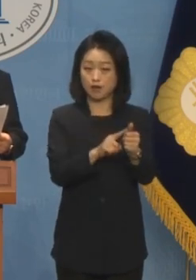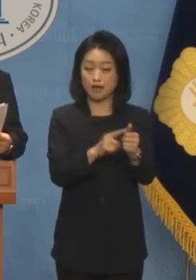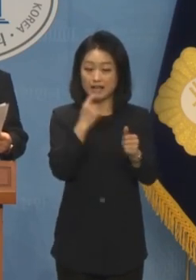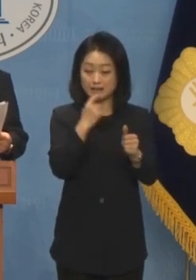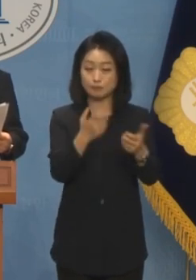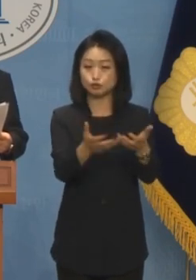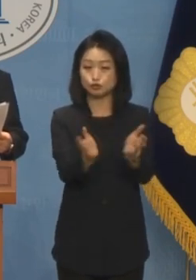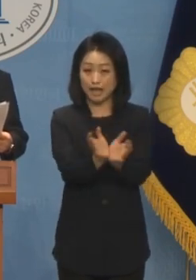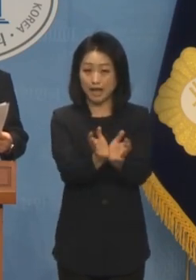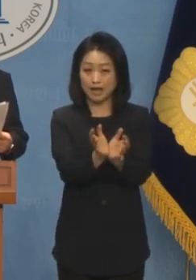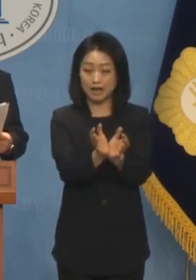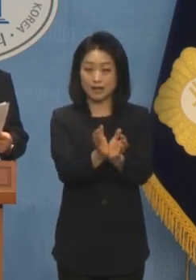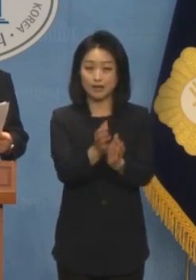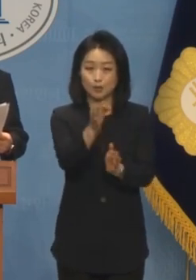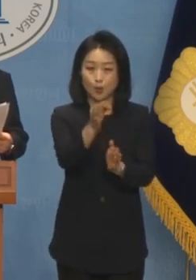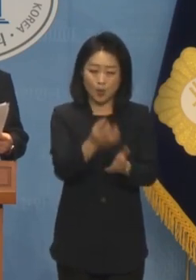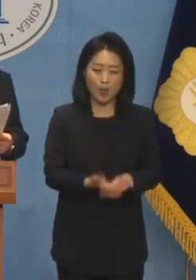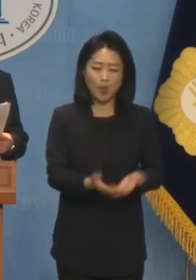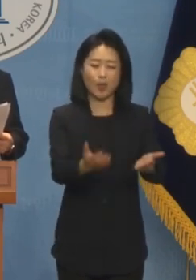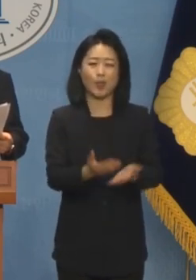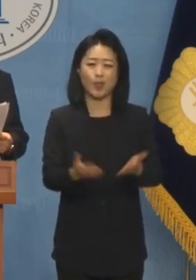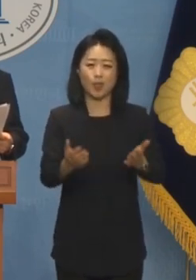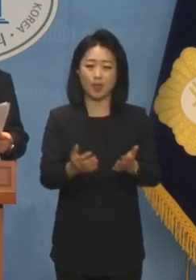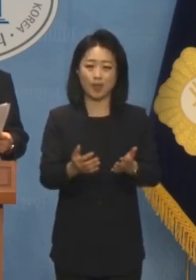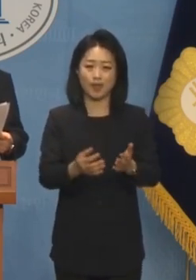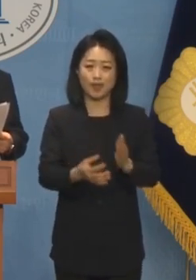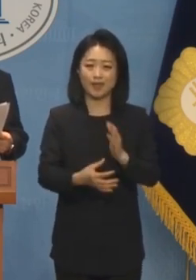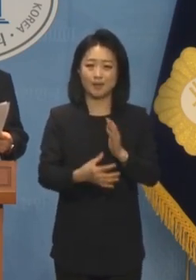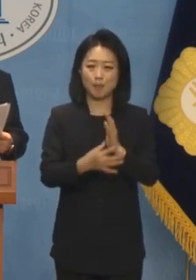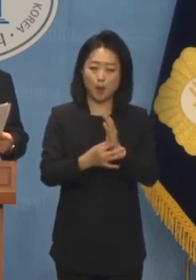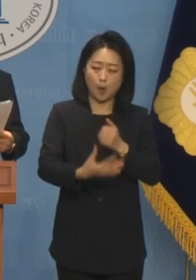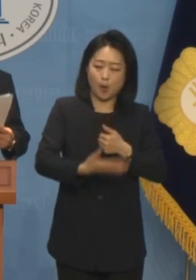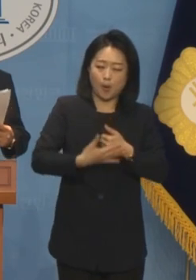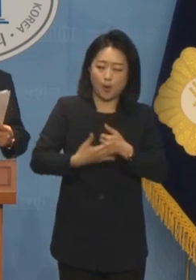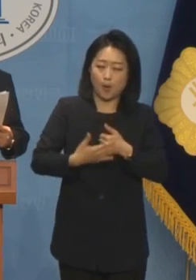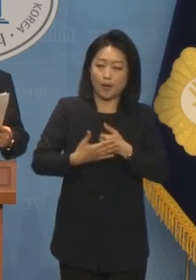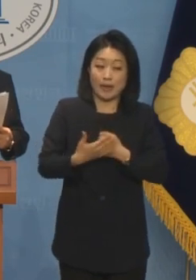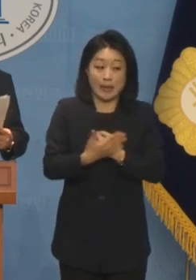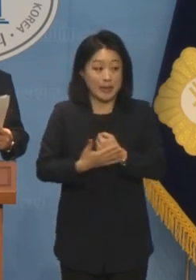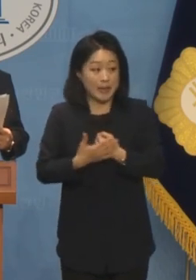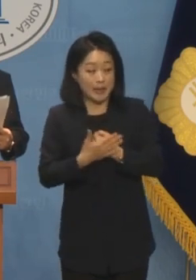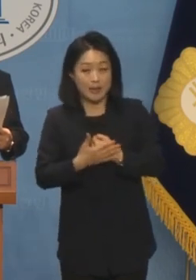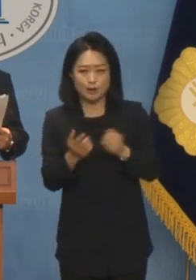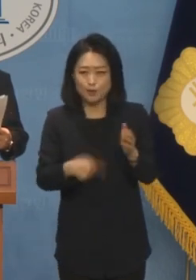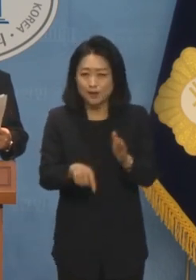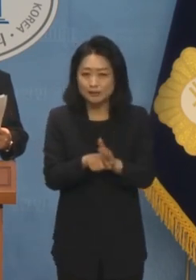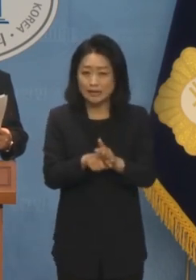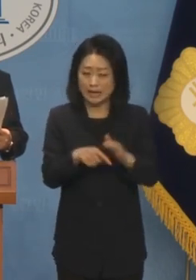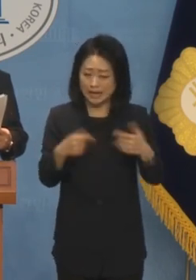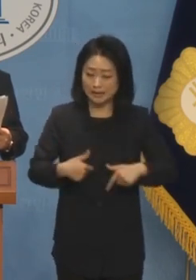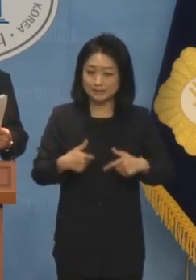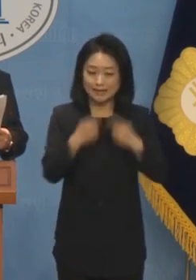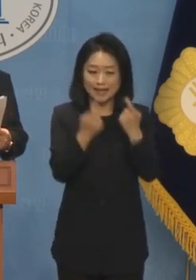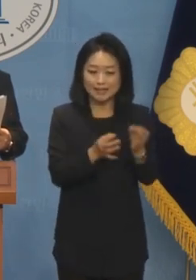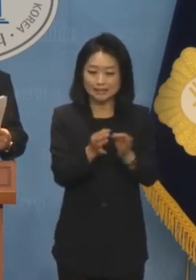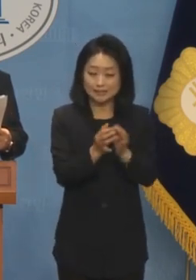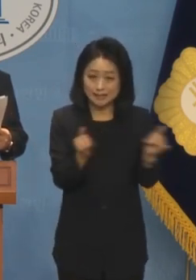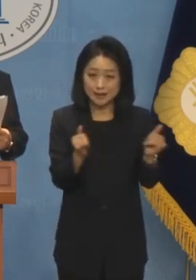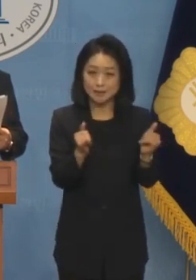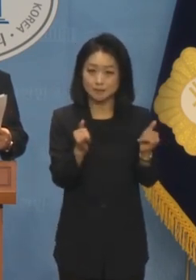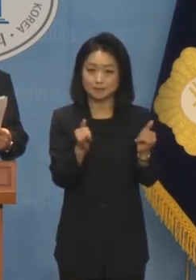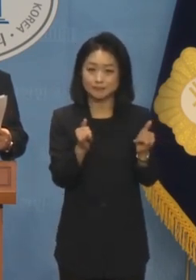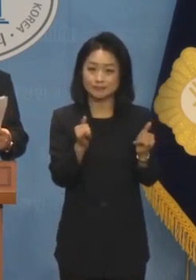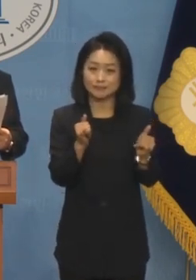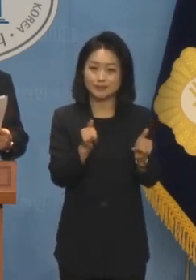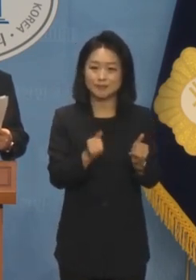민주당은 퍼주기 매표 공약을 관철시키기 위해 툭하면 소상공인